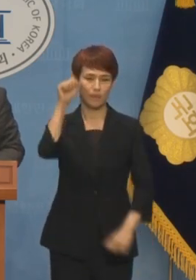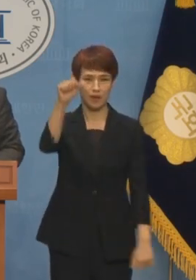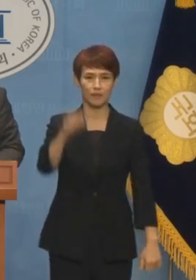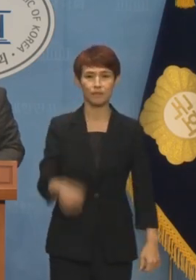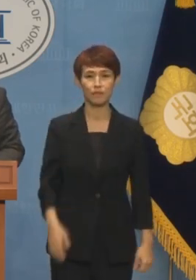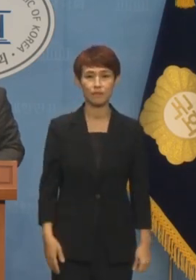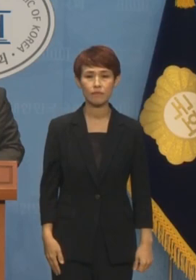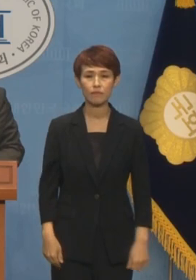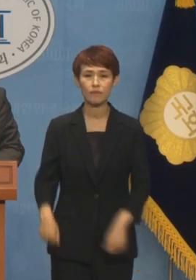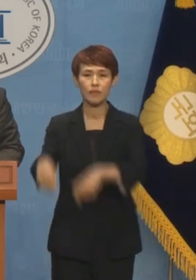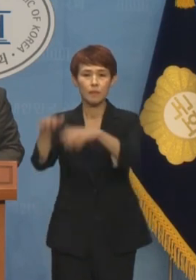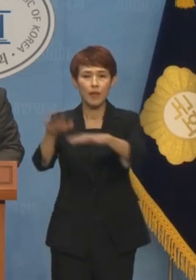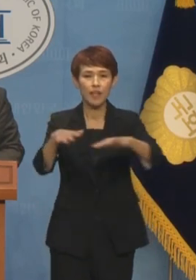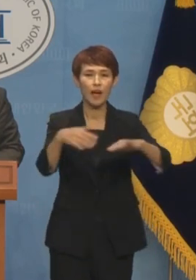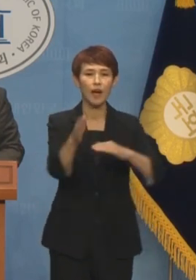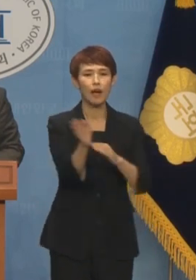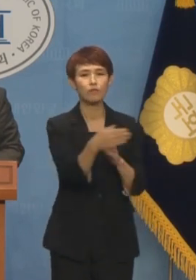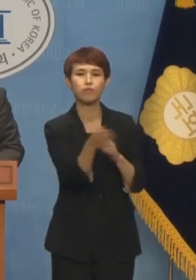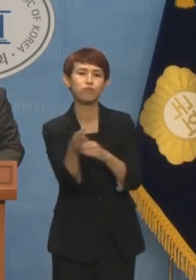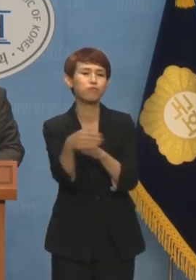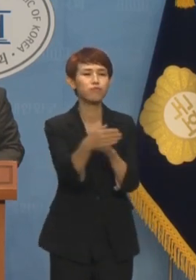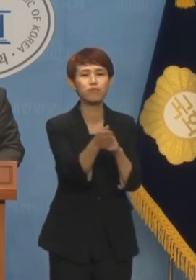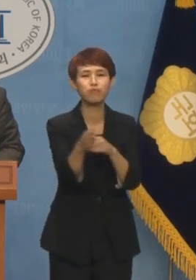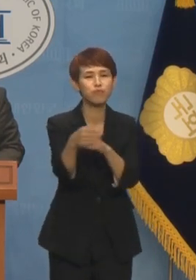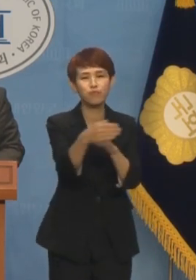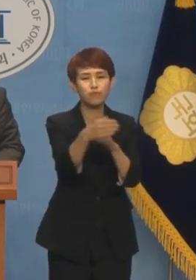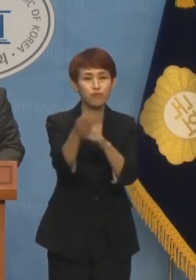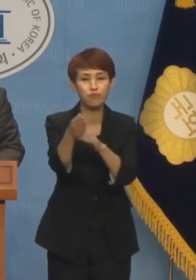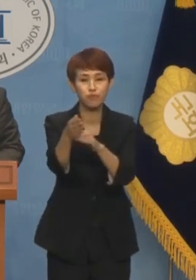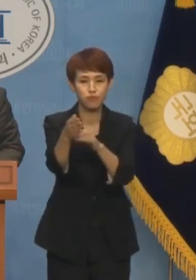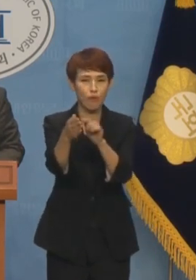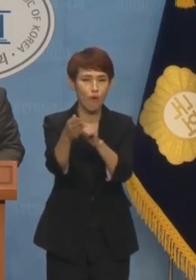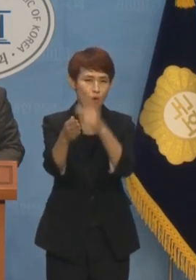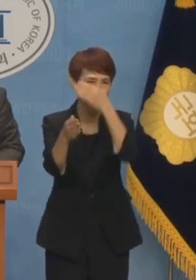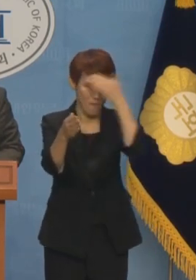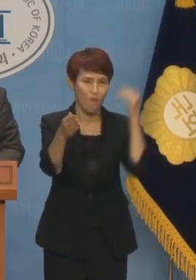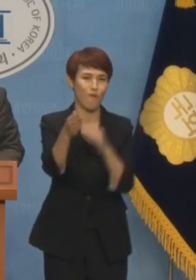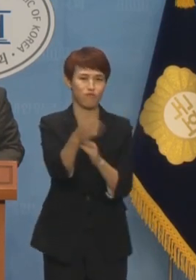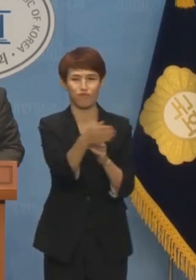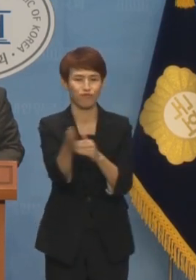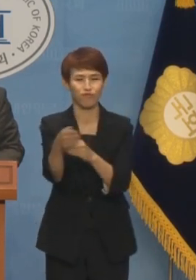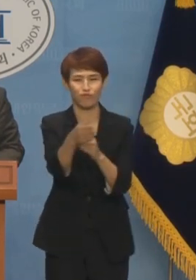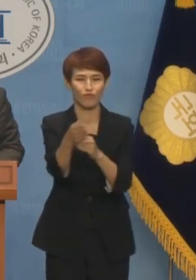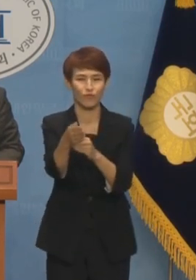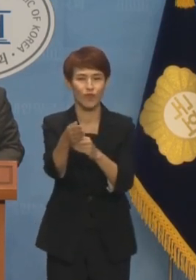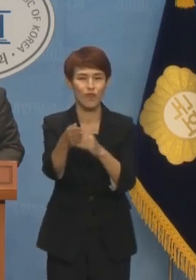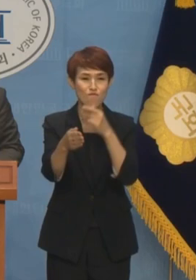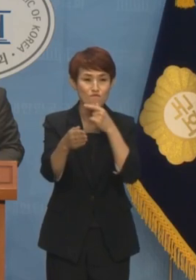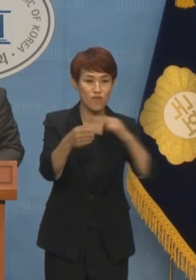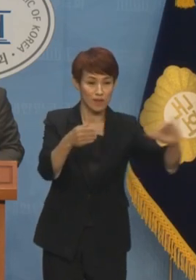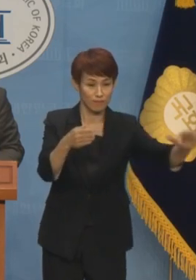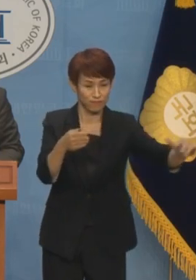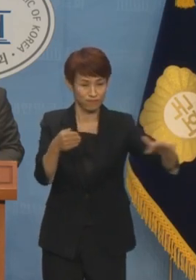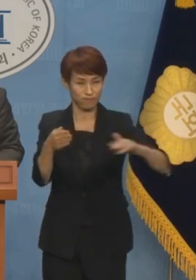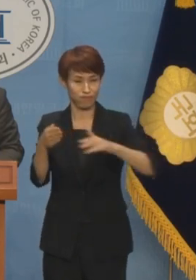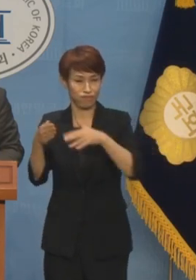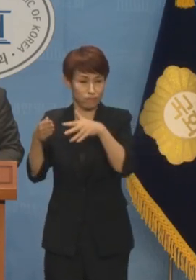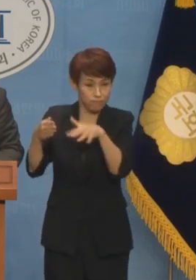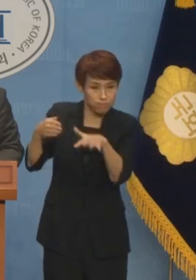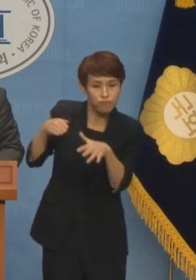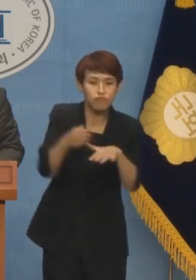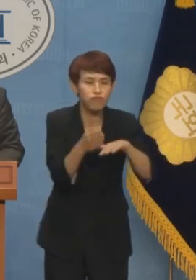바다를 자유롭게 노늘던 젊은 물고기가 있습니다. 썰물과 함께 바다로 나가려던 물고기는 아차